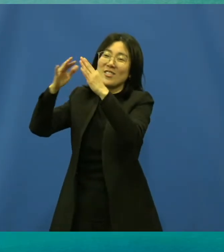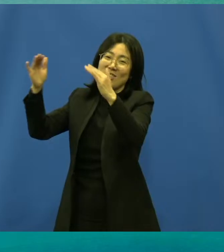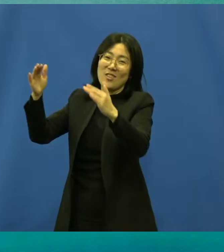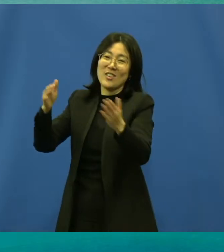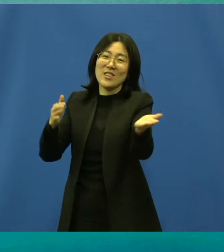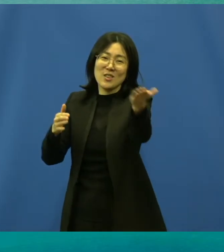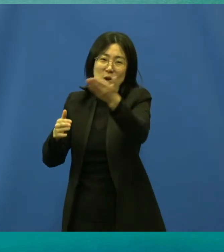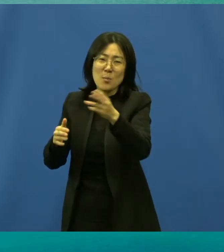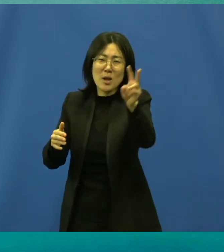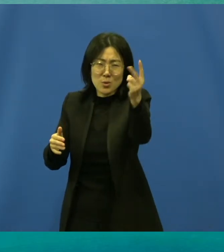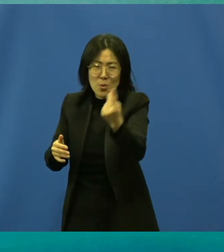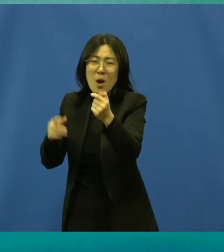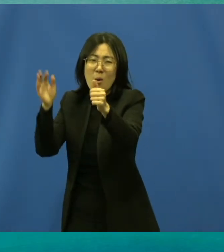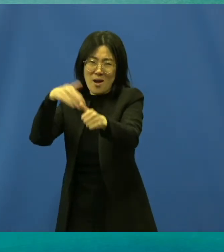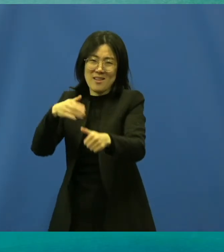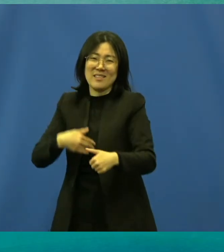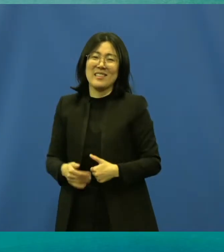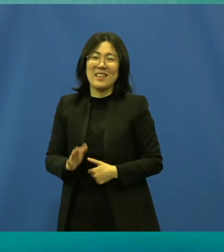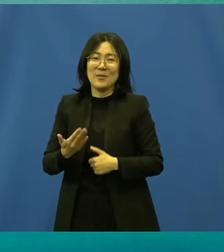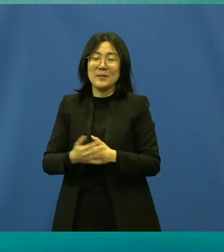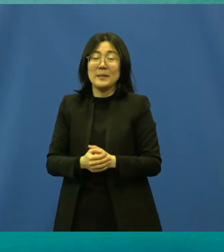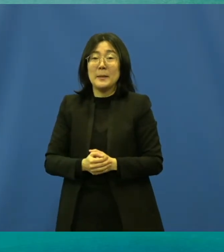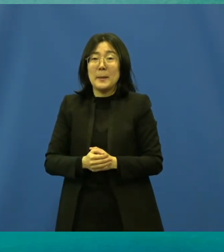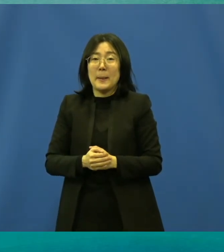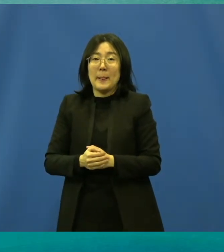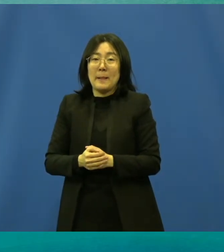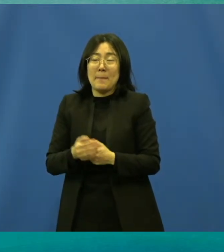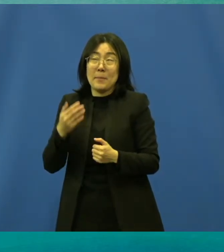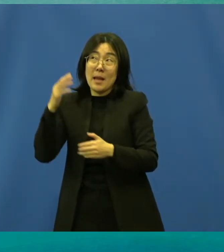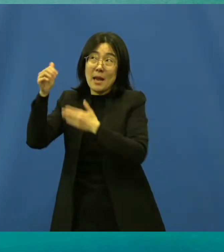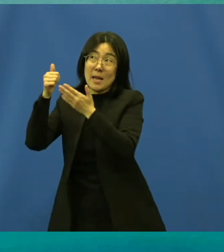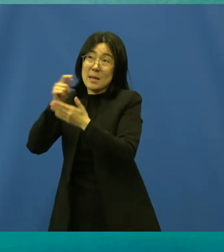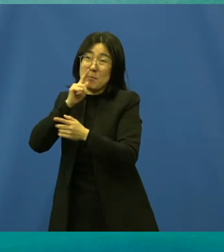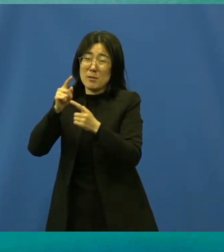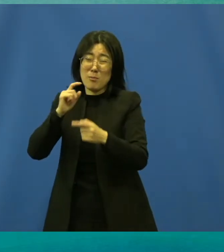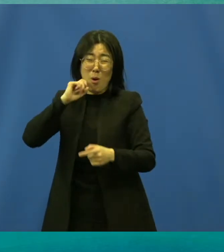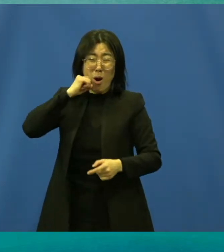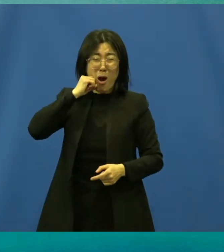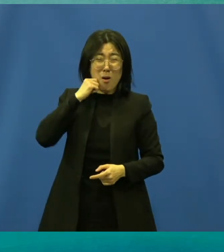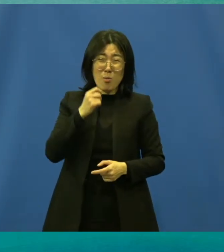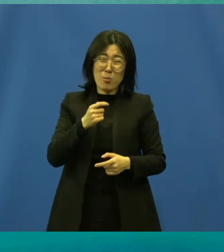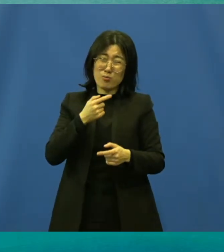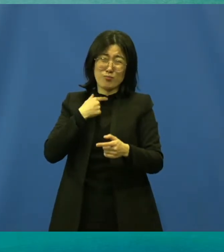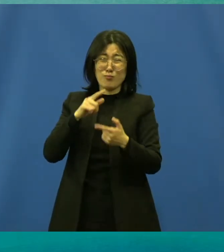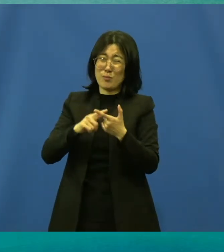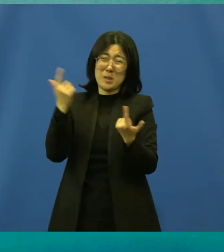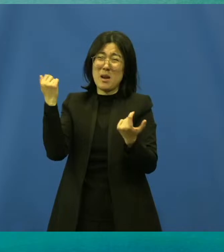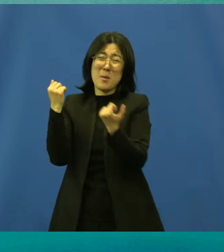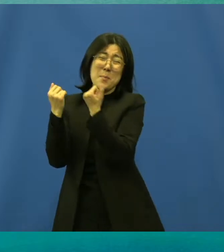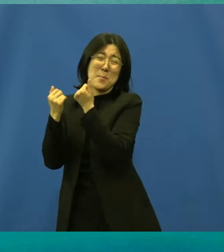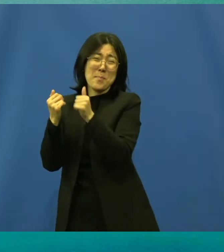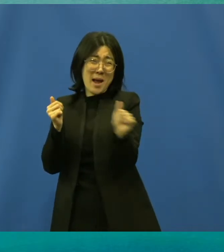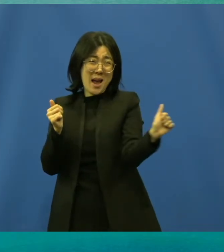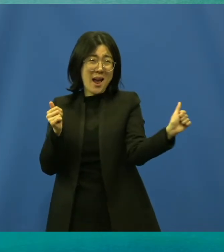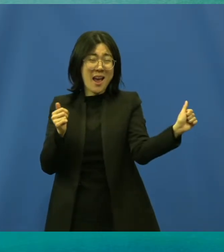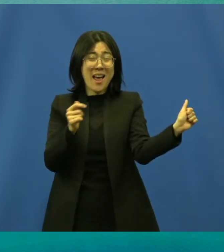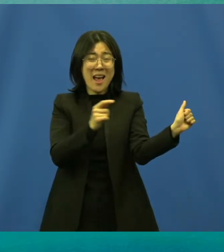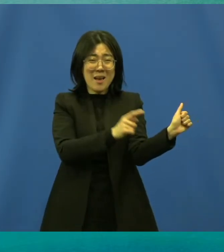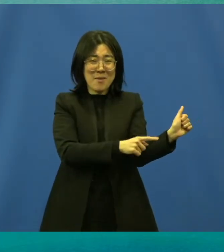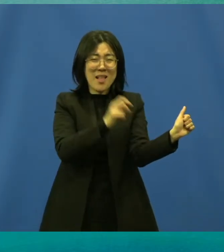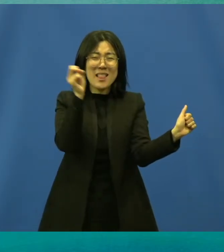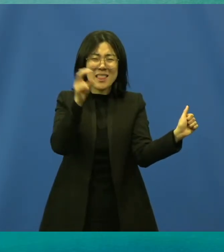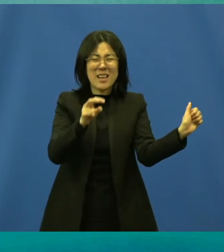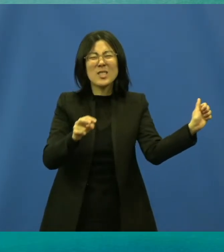등지고 도망쳤던 그가 다시 하나님에게로 돌아갑니다. 주의 성전을 바라보겠다는 것은